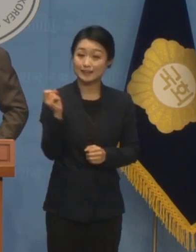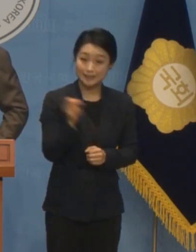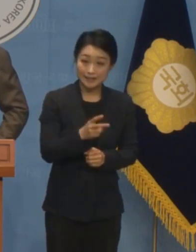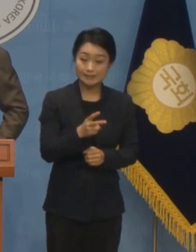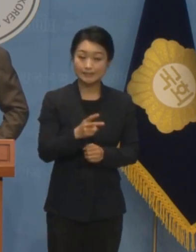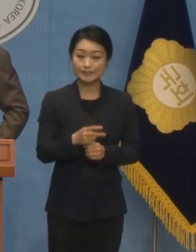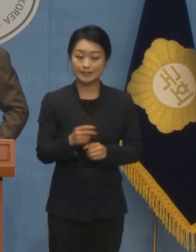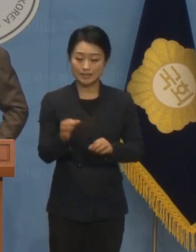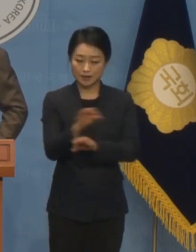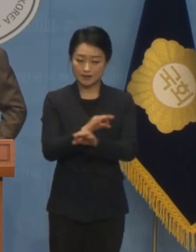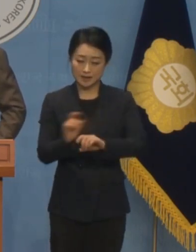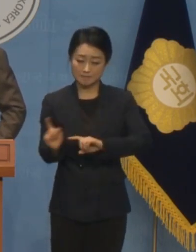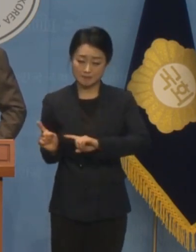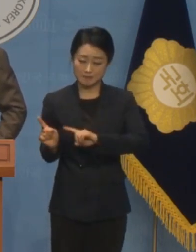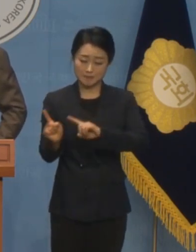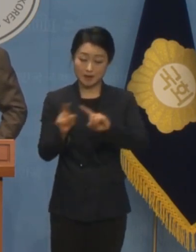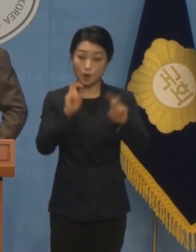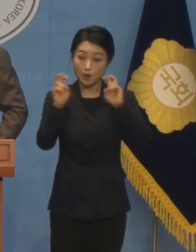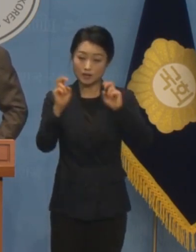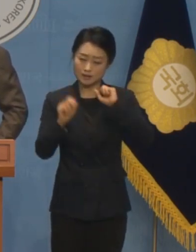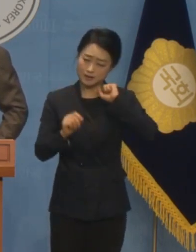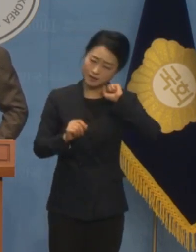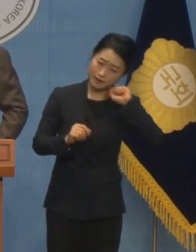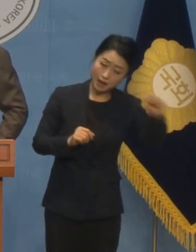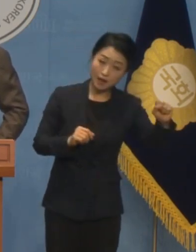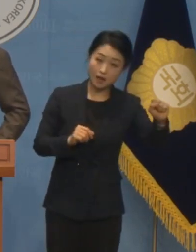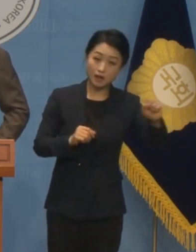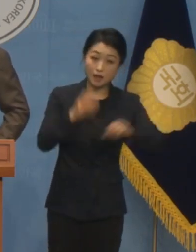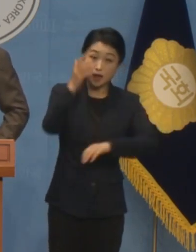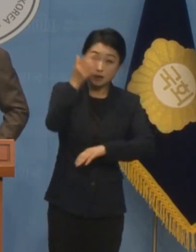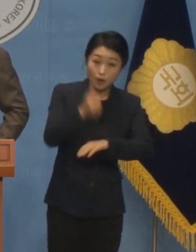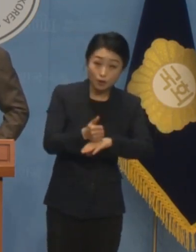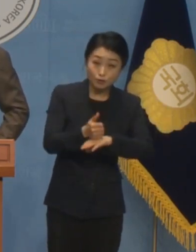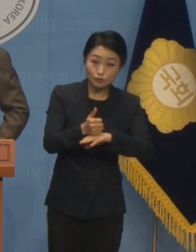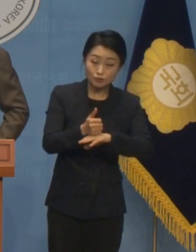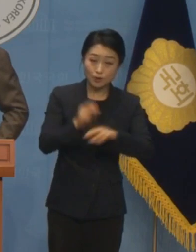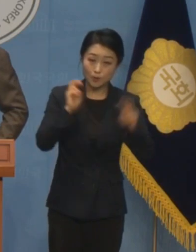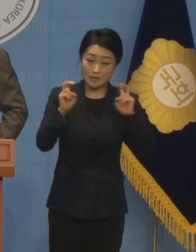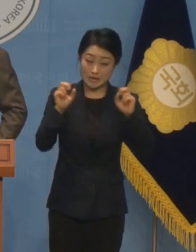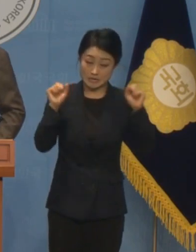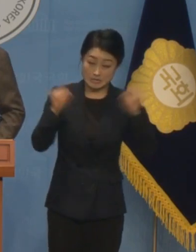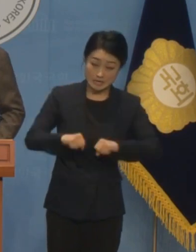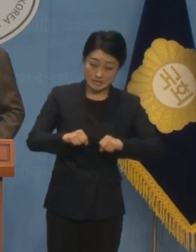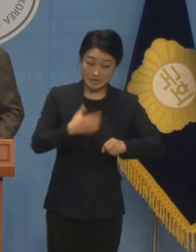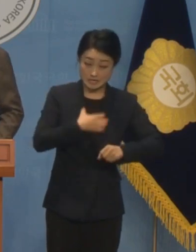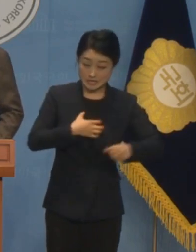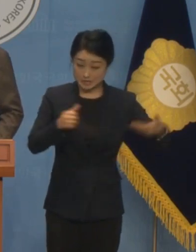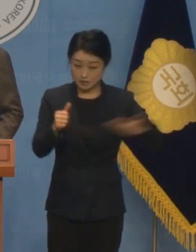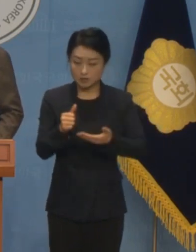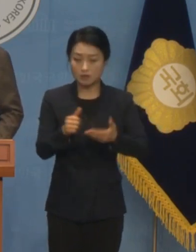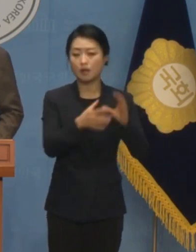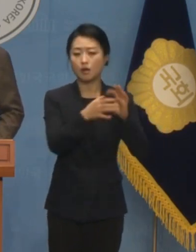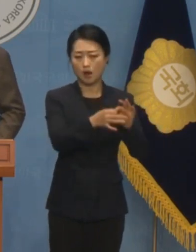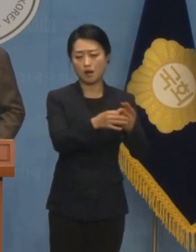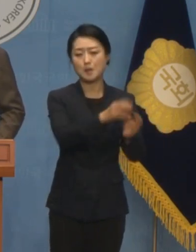선 기업들의 발목을 잡아 주저앉히겠다는 의도로밖에는 볼 수가 없습니다.